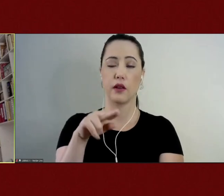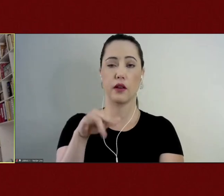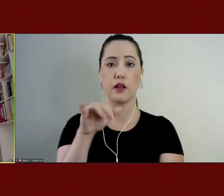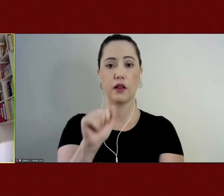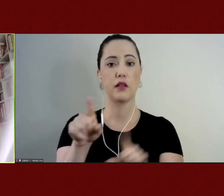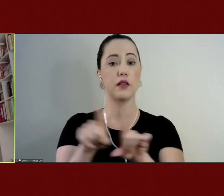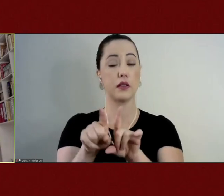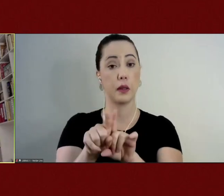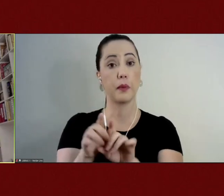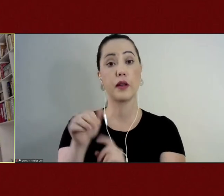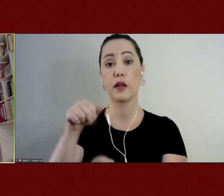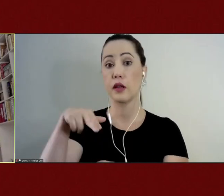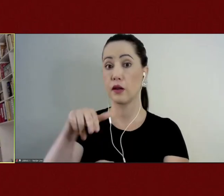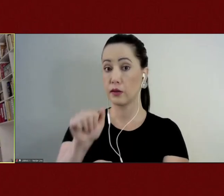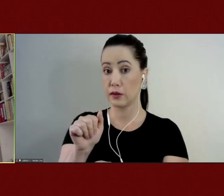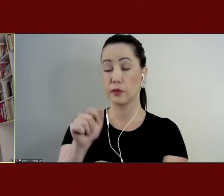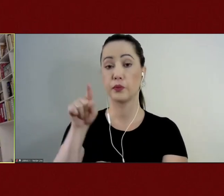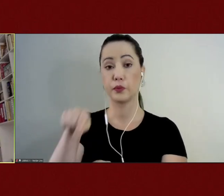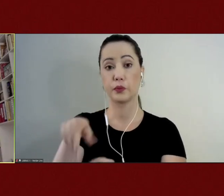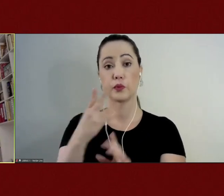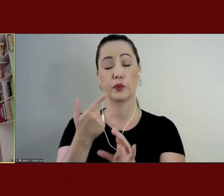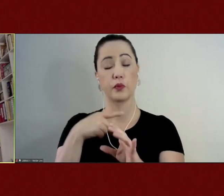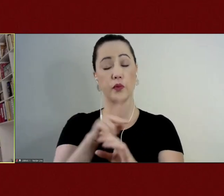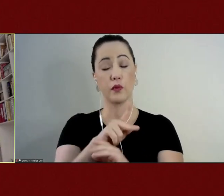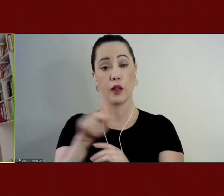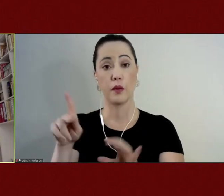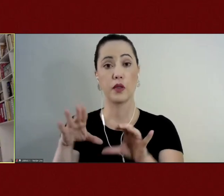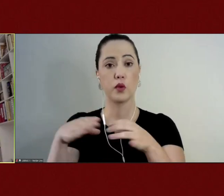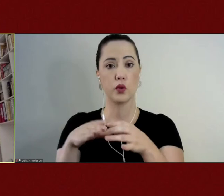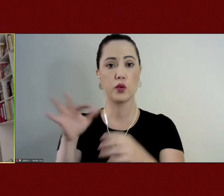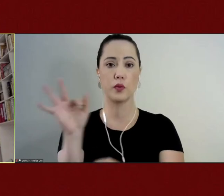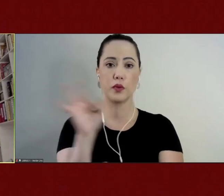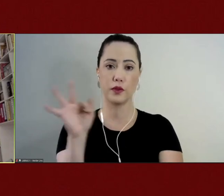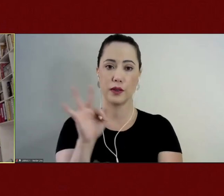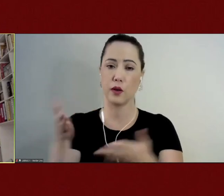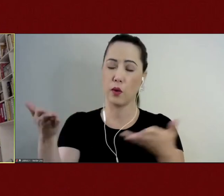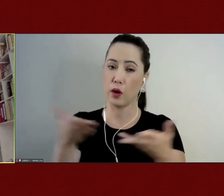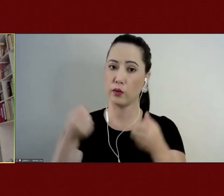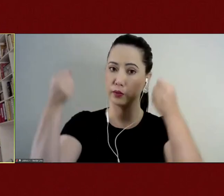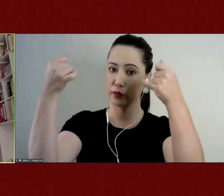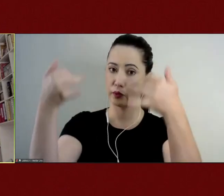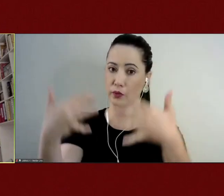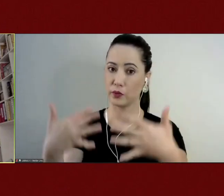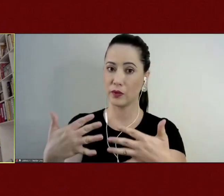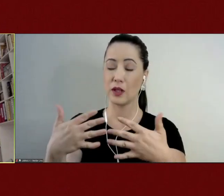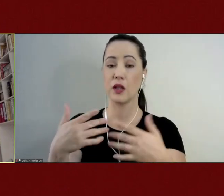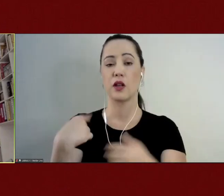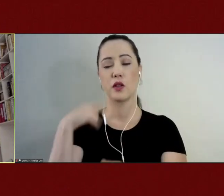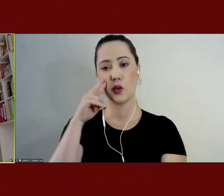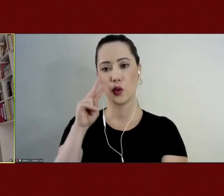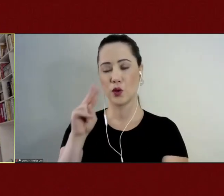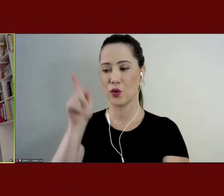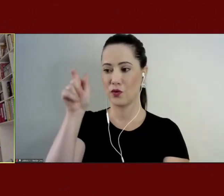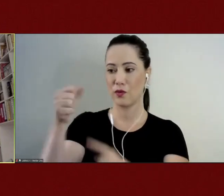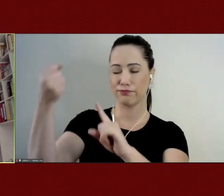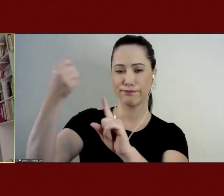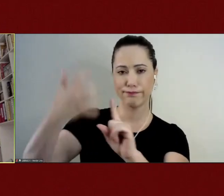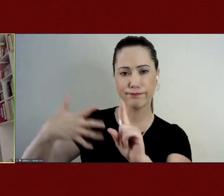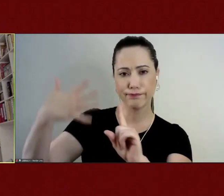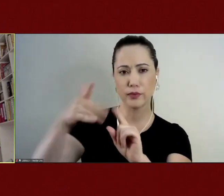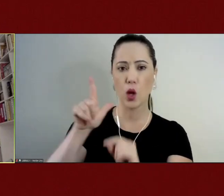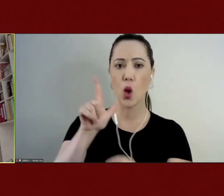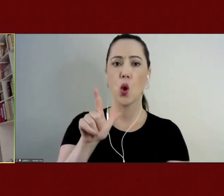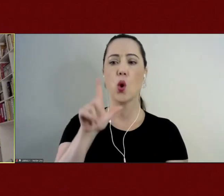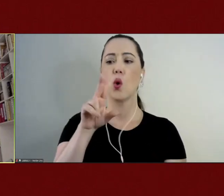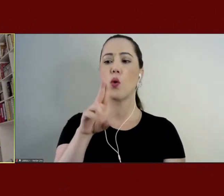Fundação Astrogildo Pereira. Com a palavra, Luciano Rezende, presidente do Conselho